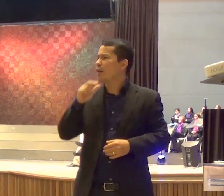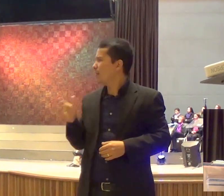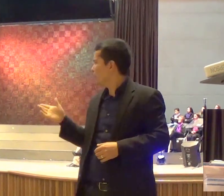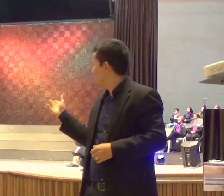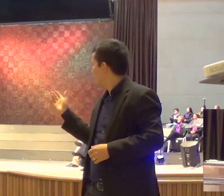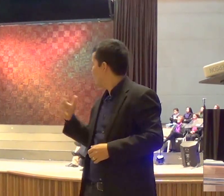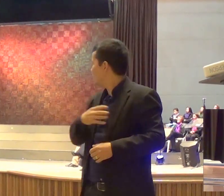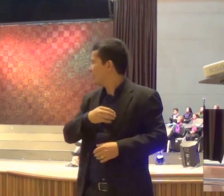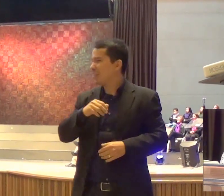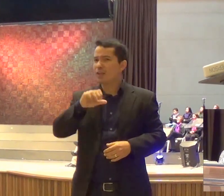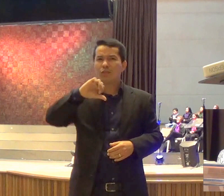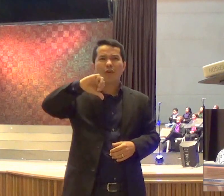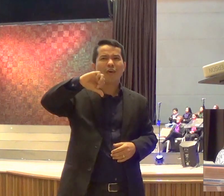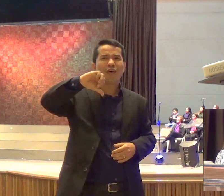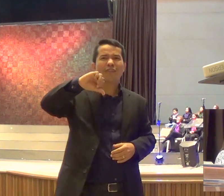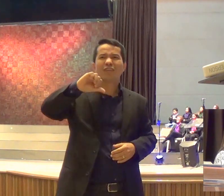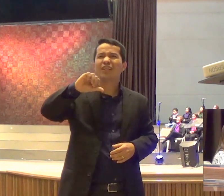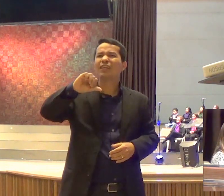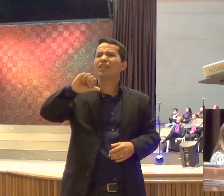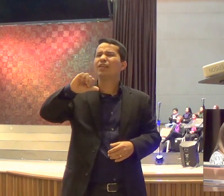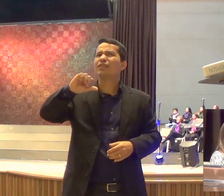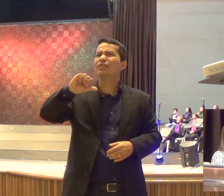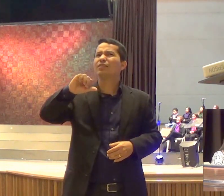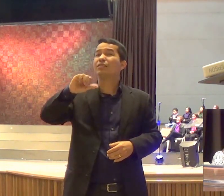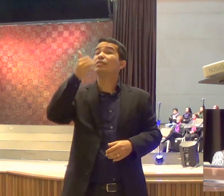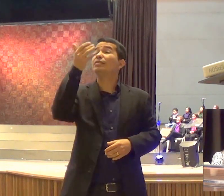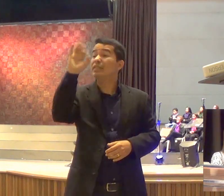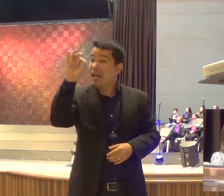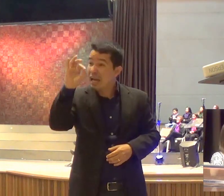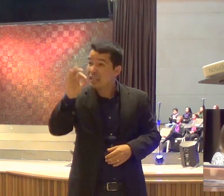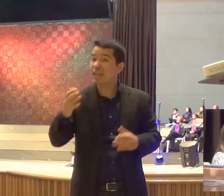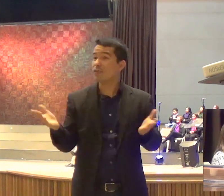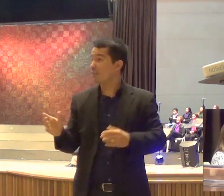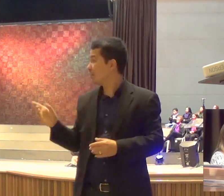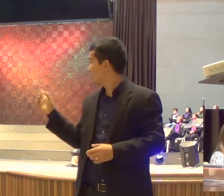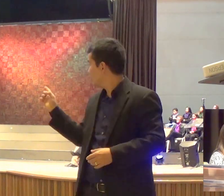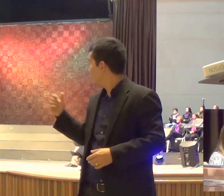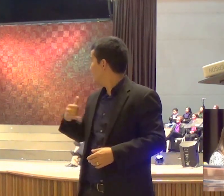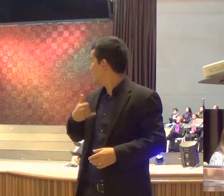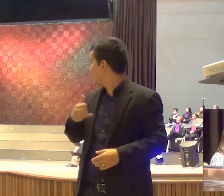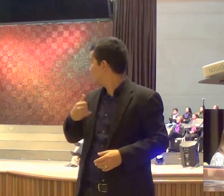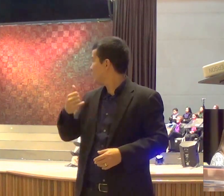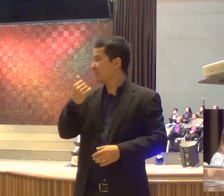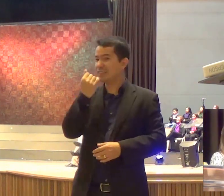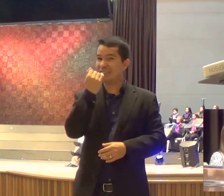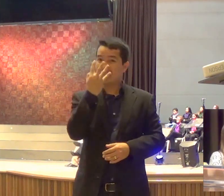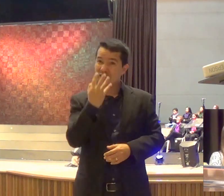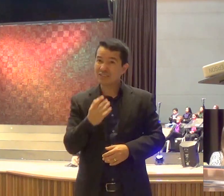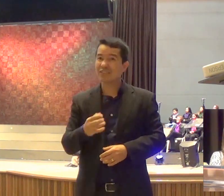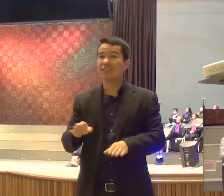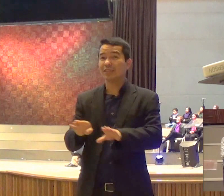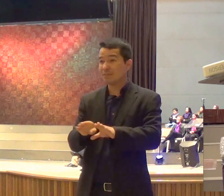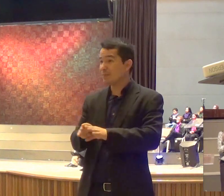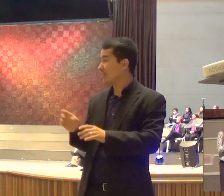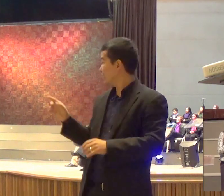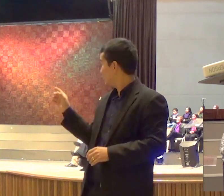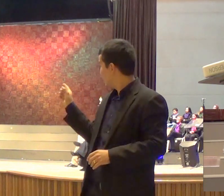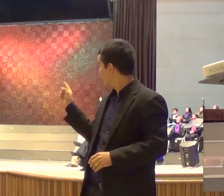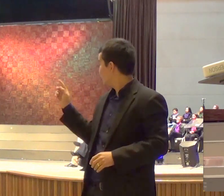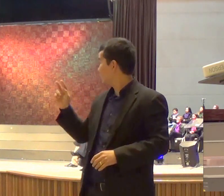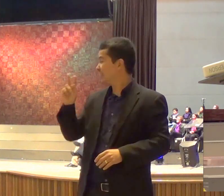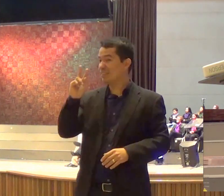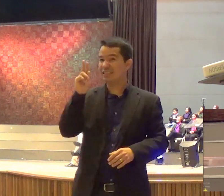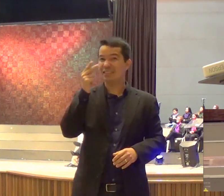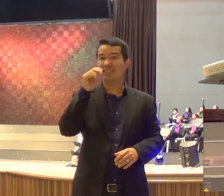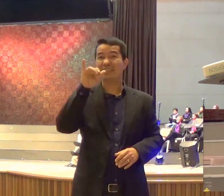apenas 9 anos ela já está com ela ela tinha 10 anos tá com 14 agora e o da tá com 11 anos mas a Raíssa tava